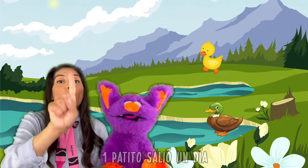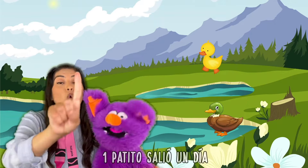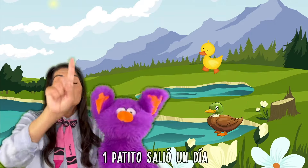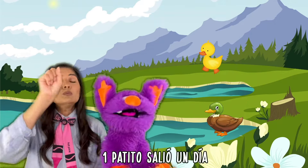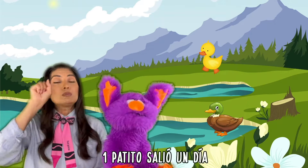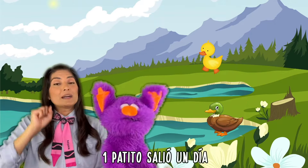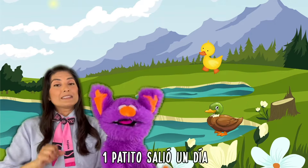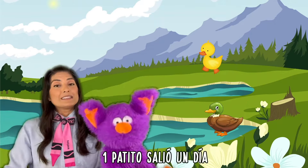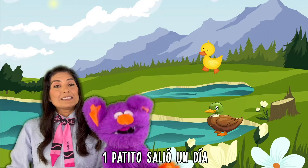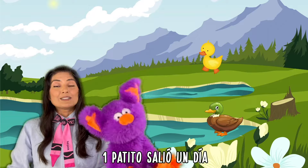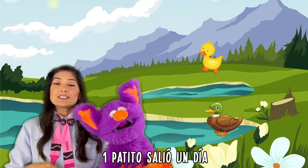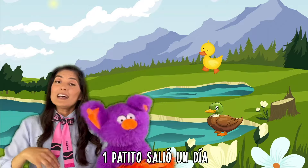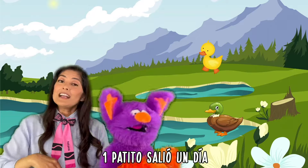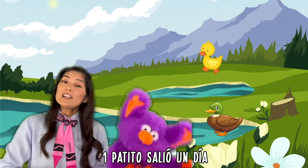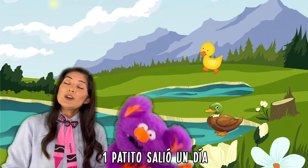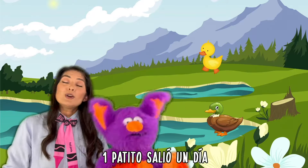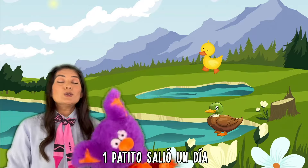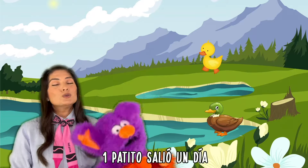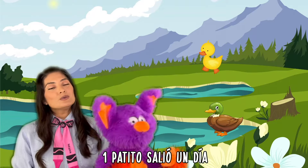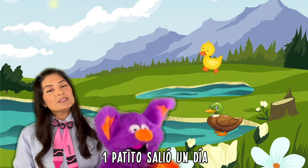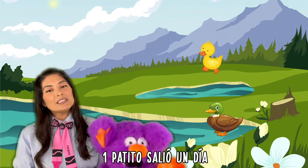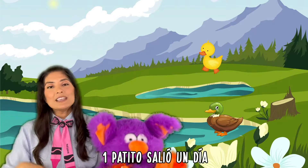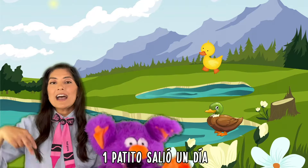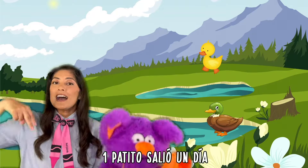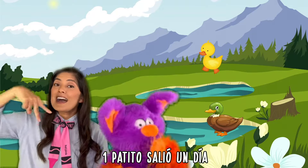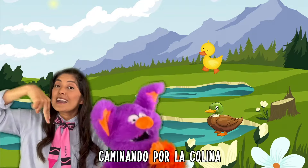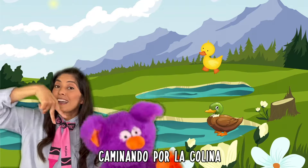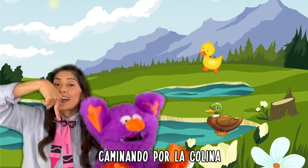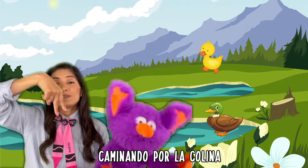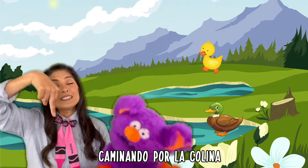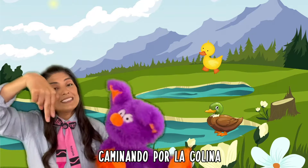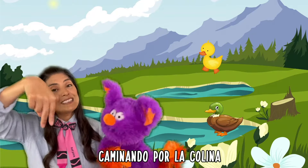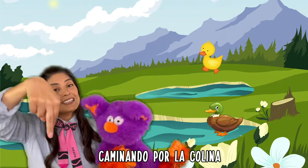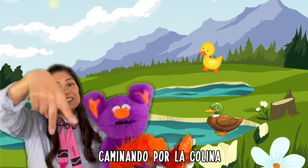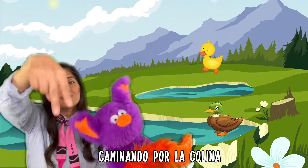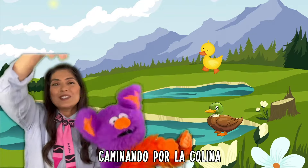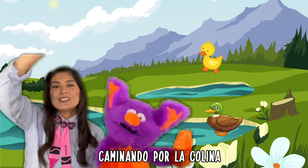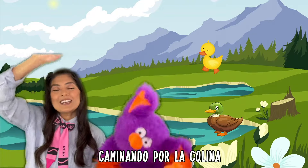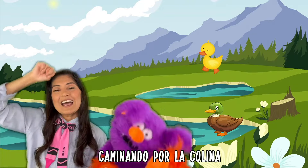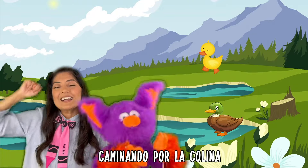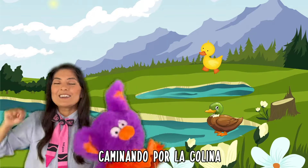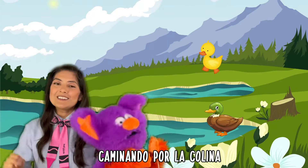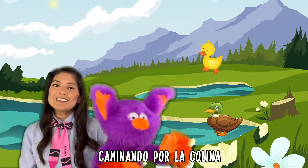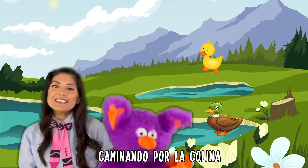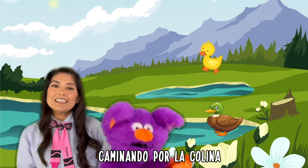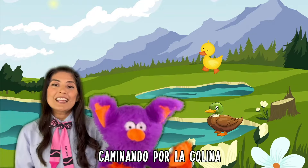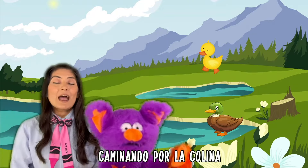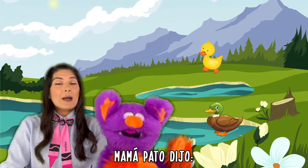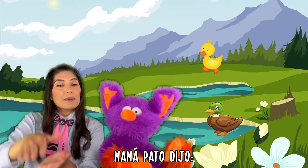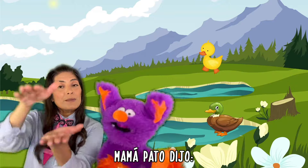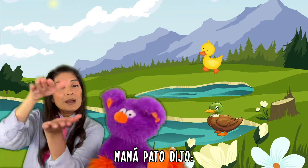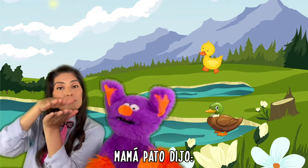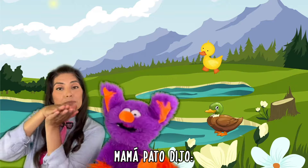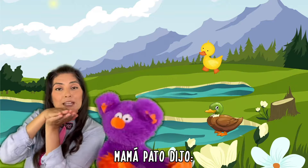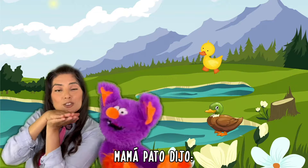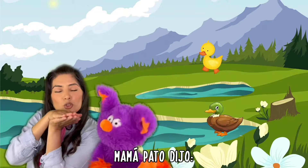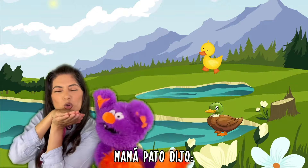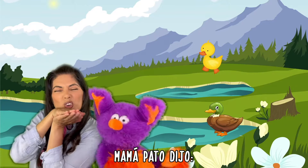Un patito salió un día caminando por la colina. Mamá pato